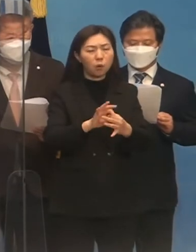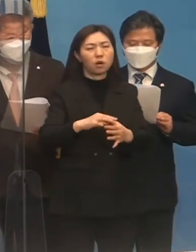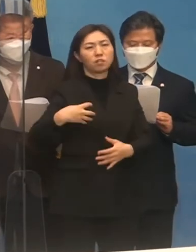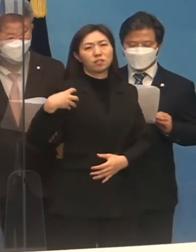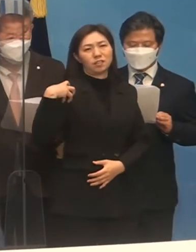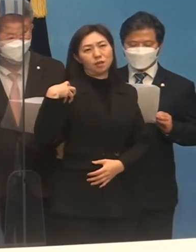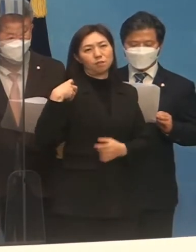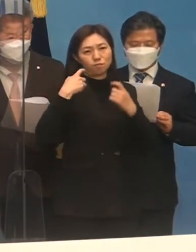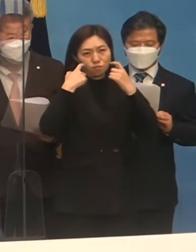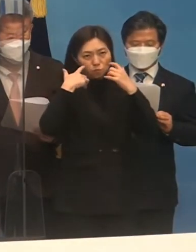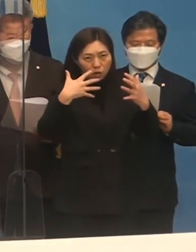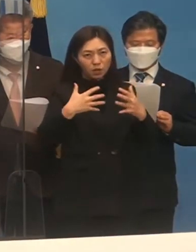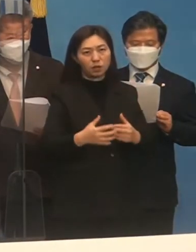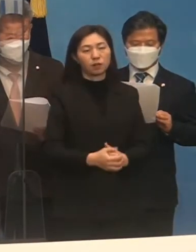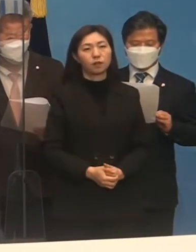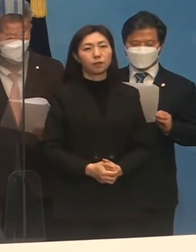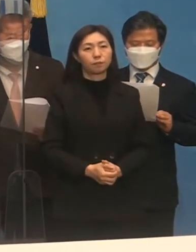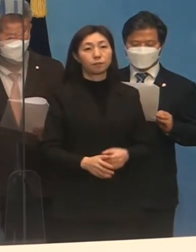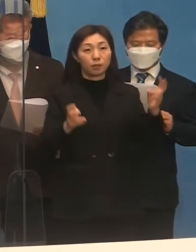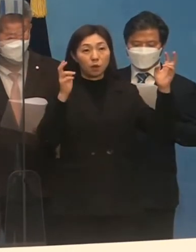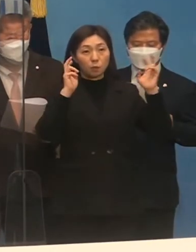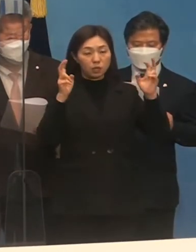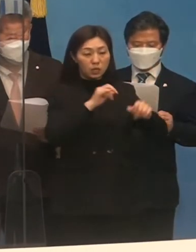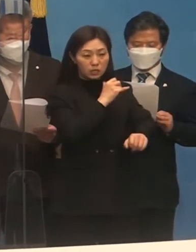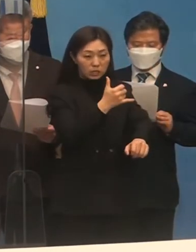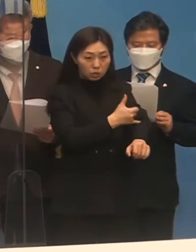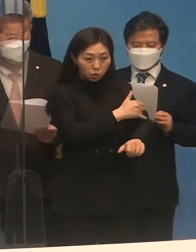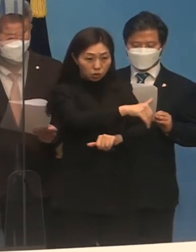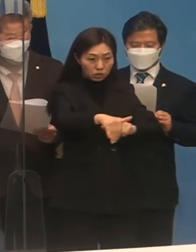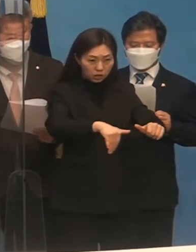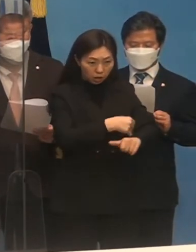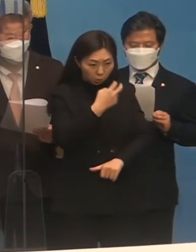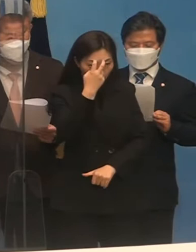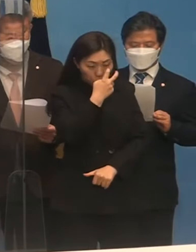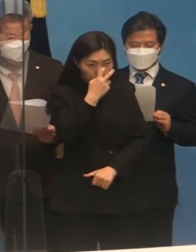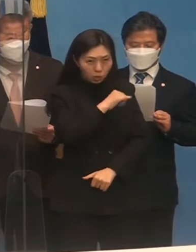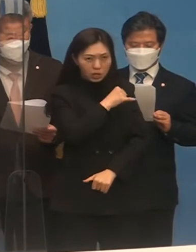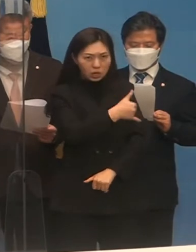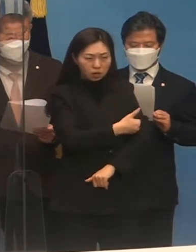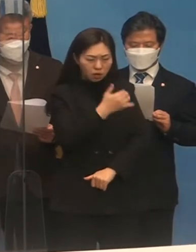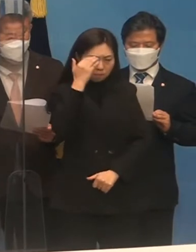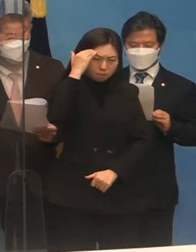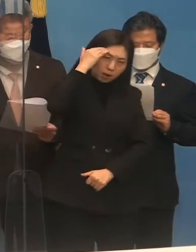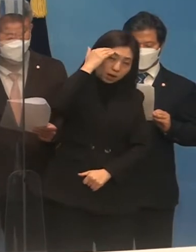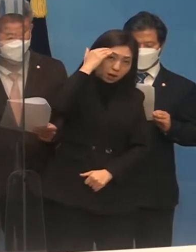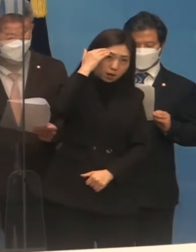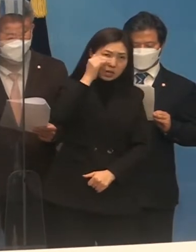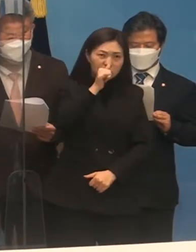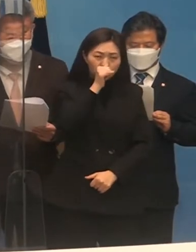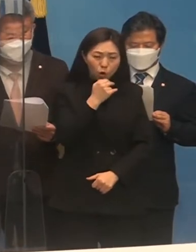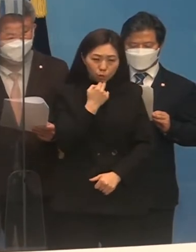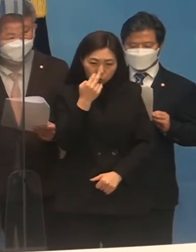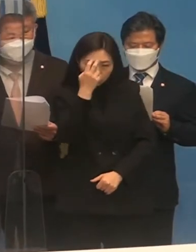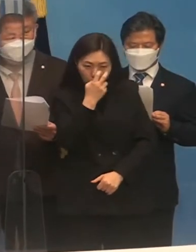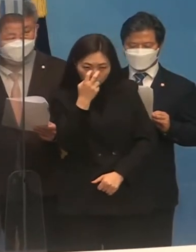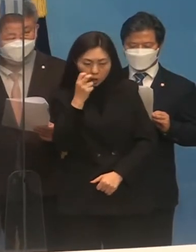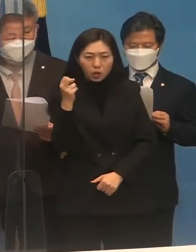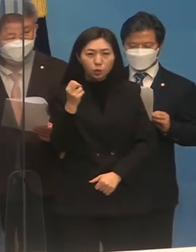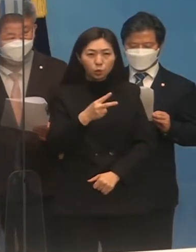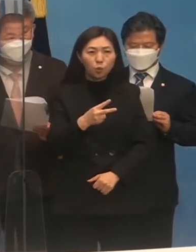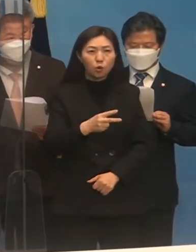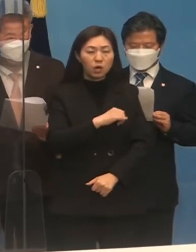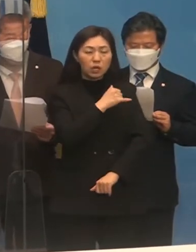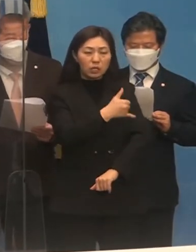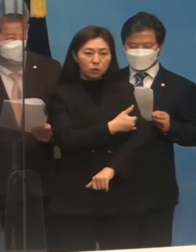있습니다. 기업은 인권 실사를 통해 인권 침해를 조사하고 적절한 규제